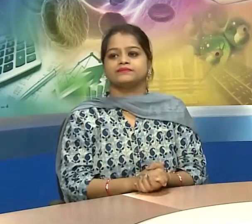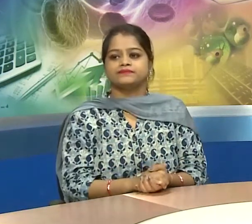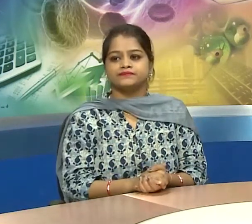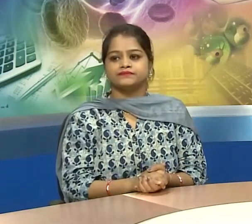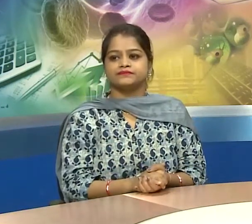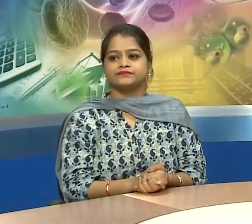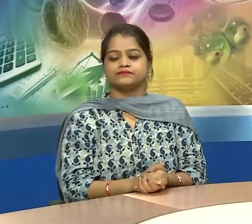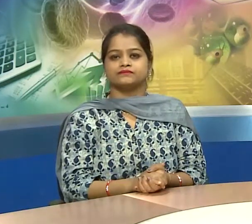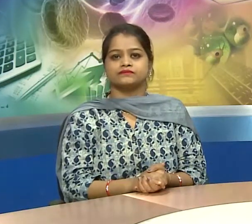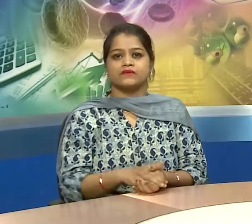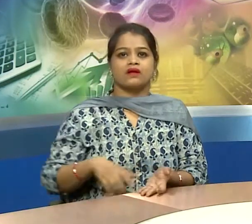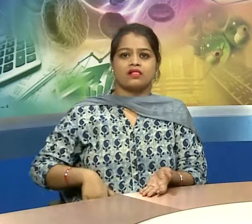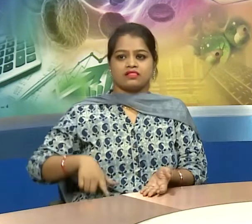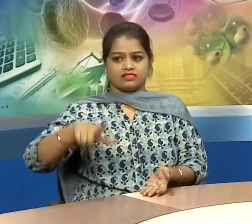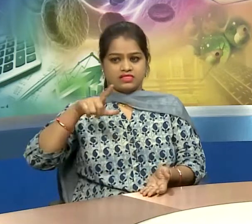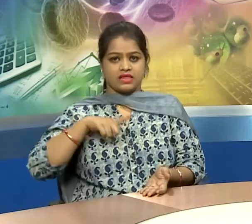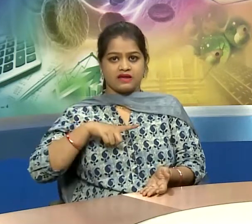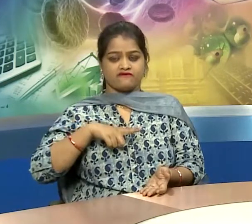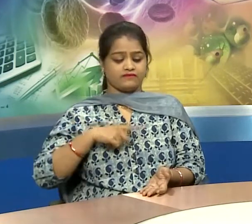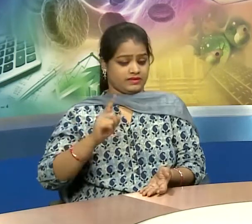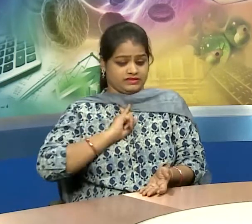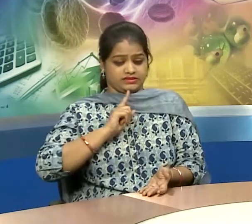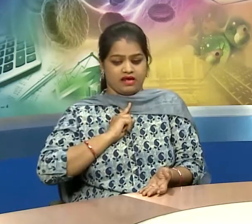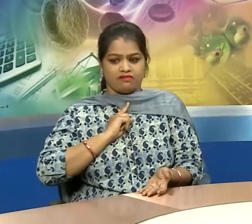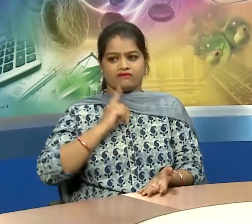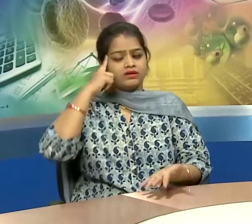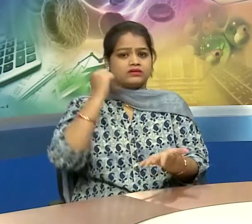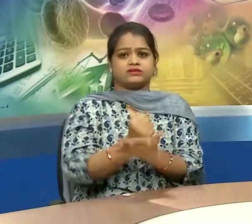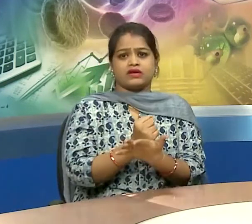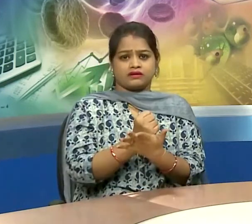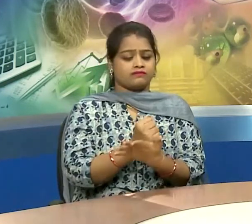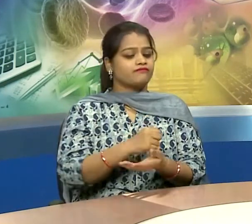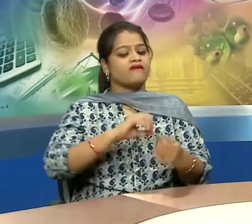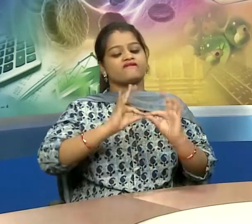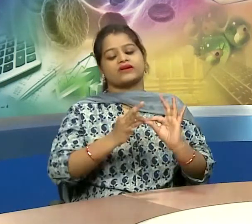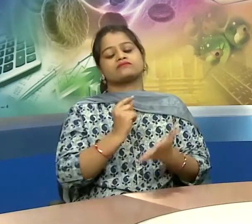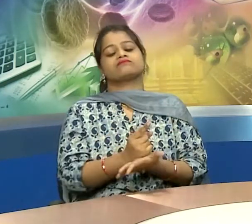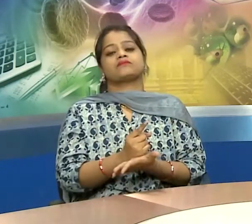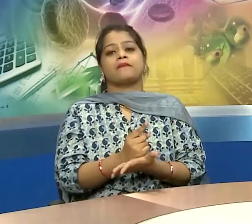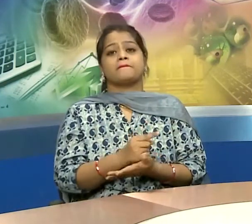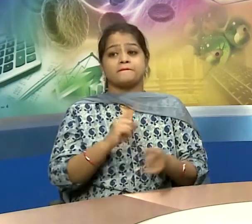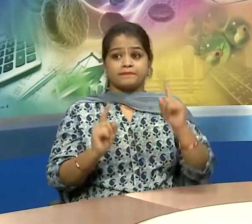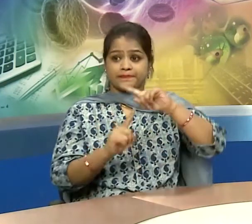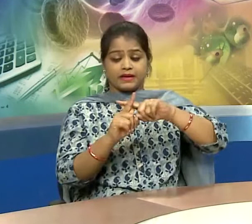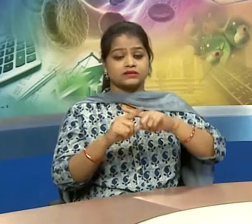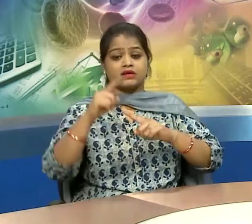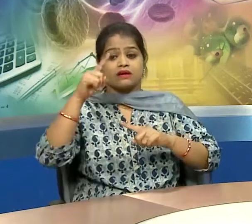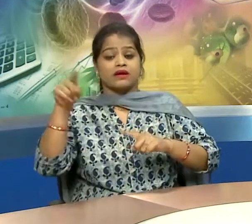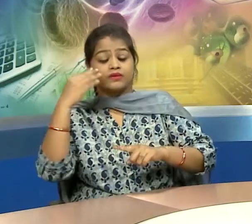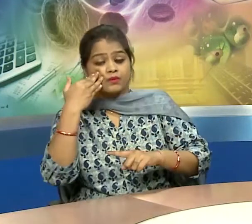जीवन में अपने सिद्धांतों पर डटे रहना और उचित समय पर झुकना ही जीवन है।